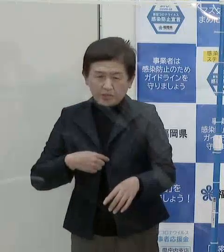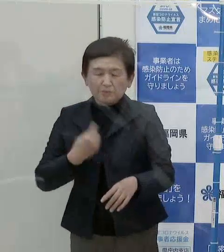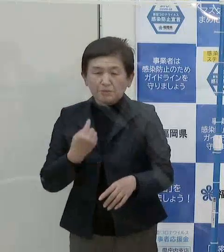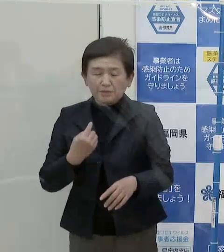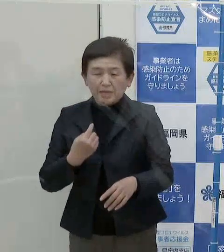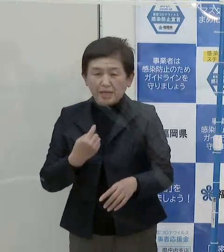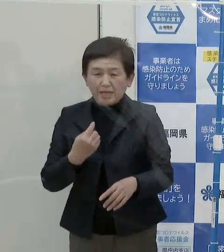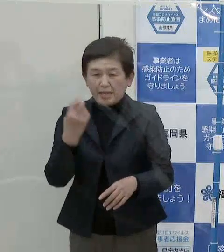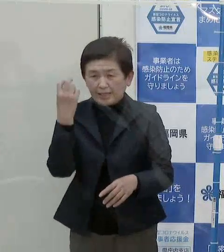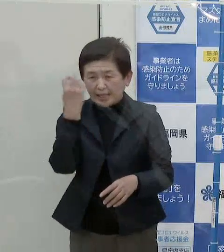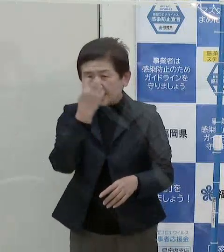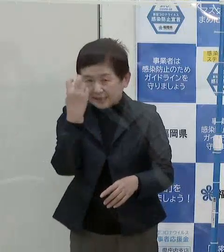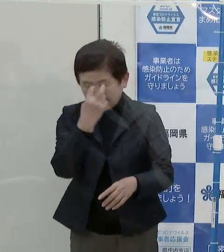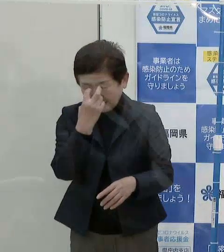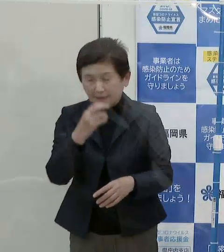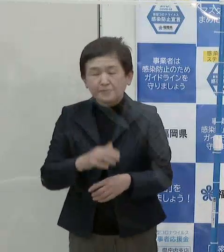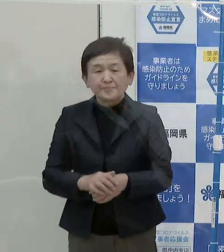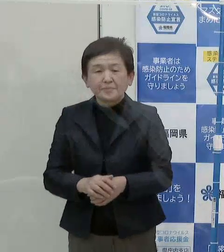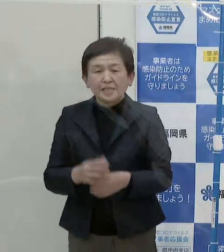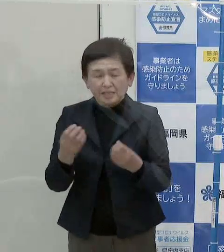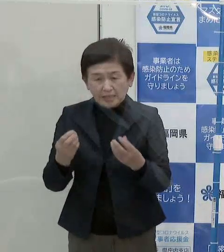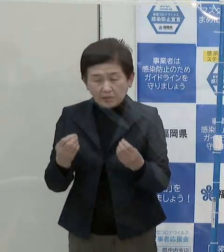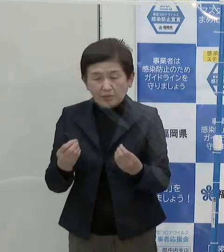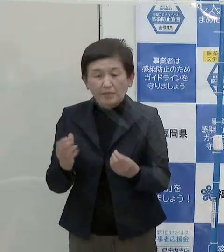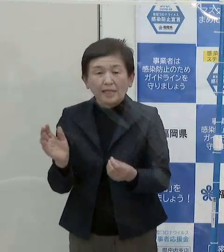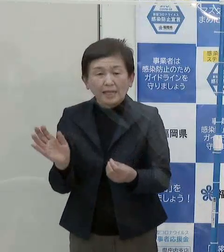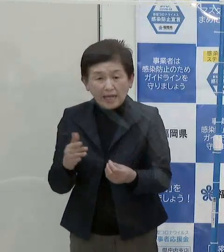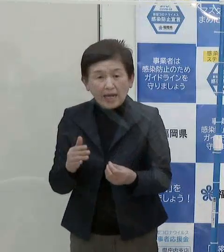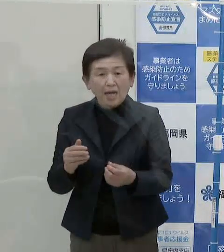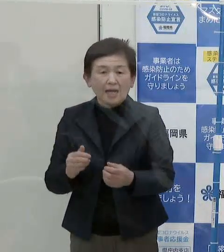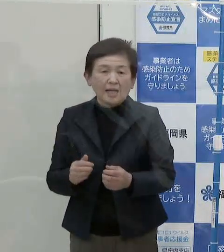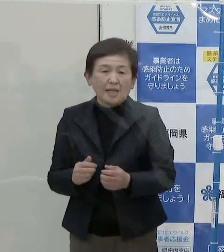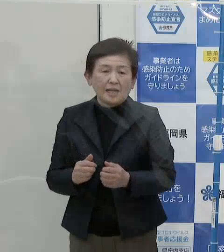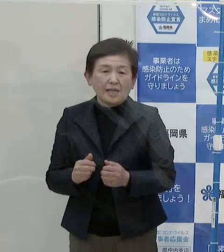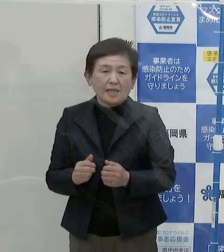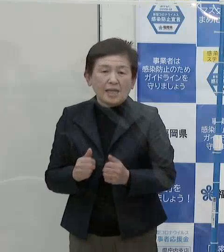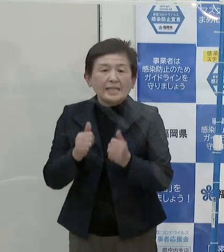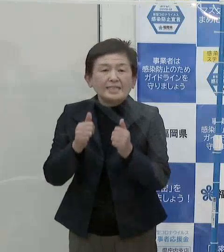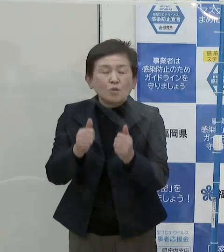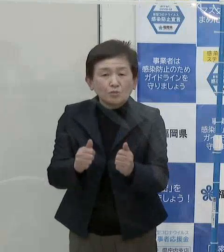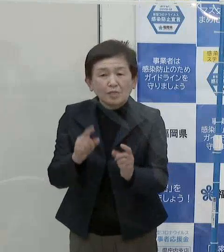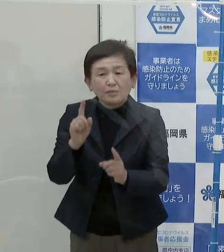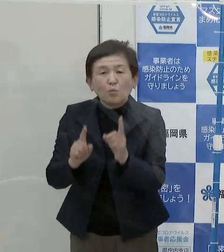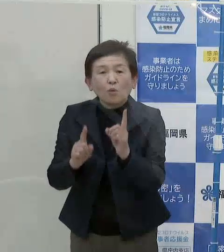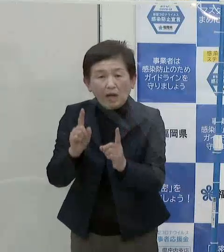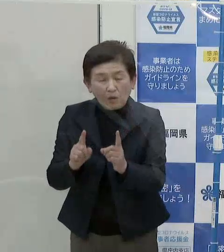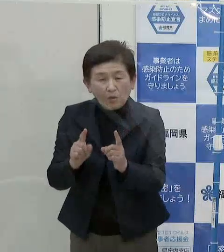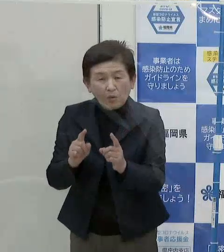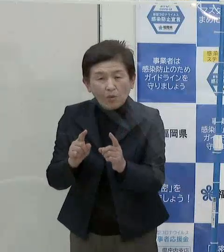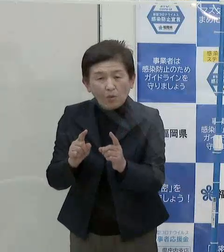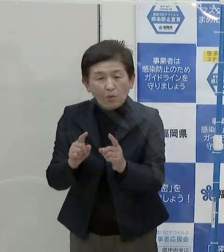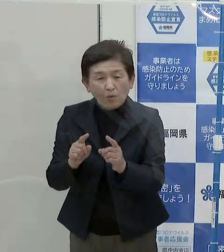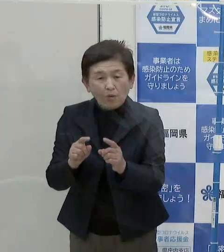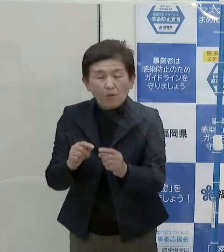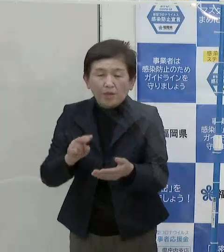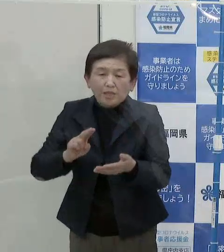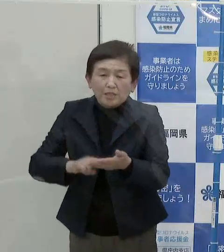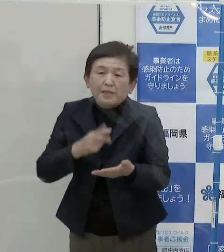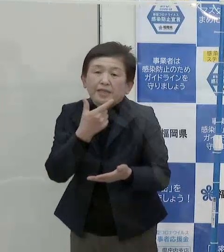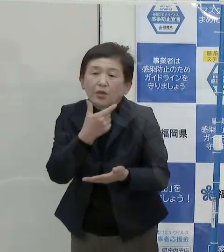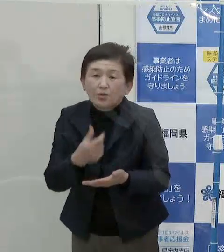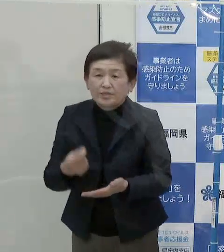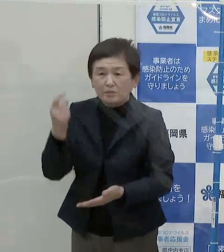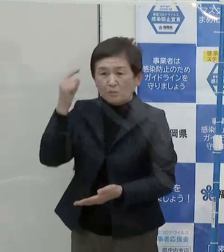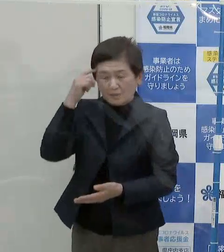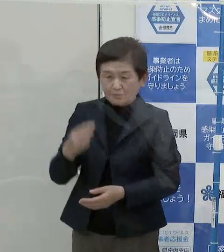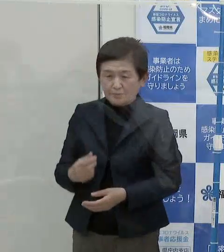らの健康状態をはじめしっかり確認をして移動するかどうか、そこに行くかどうかというものを決めていただきた